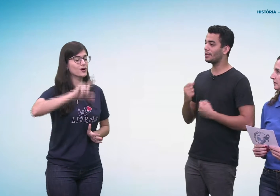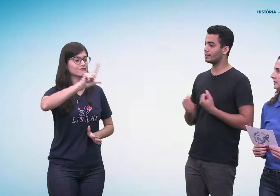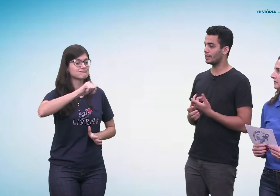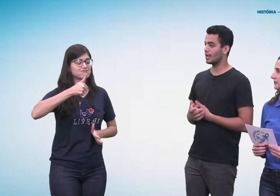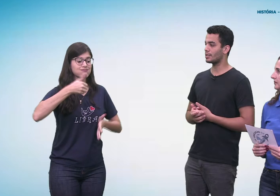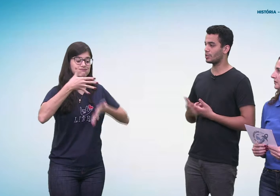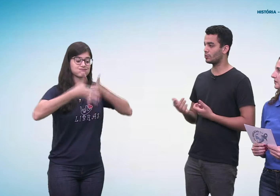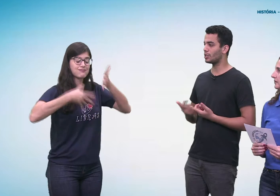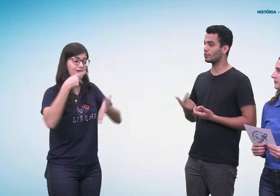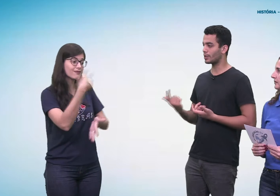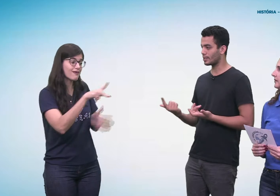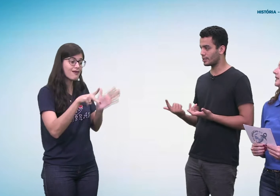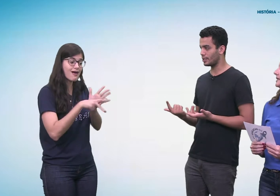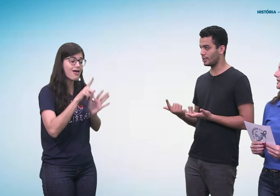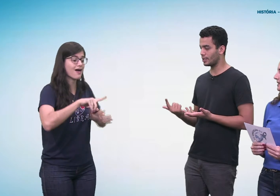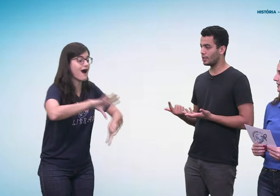aprender. A segunda língua, no caso, seria